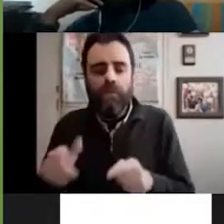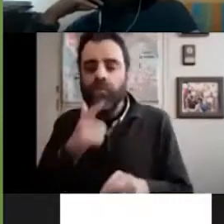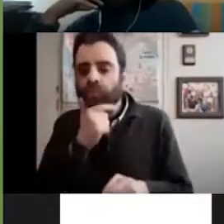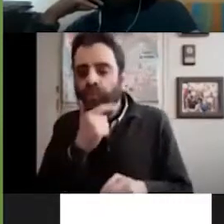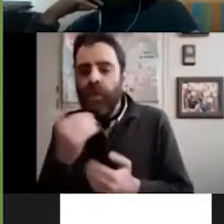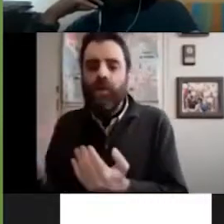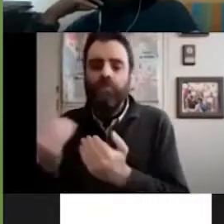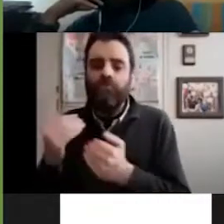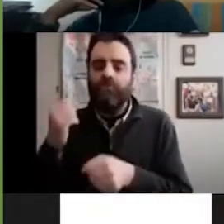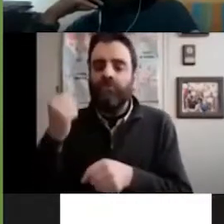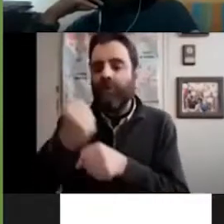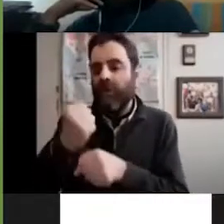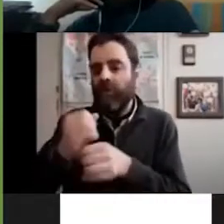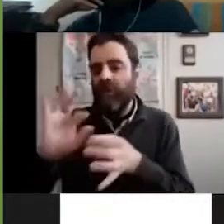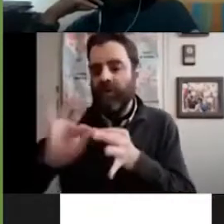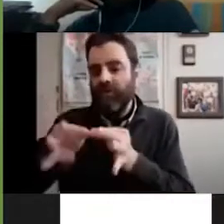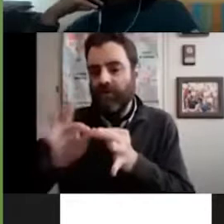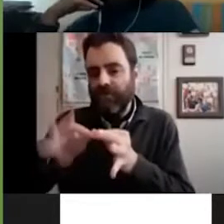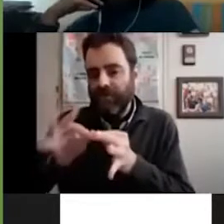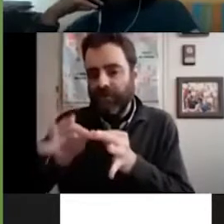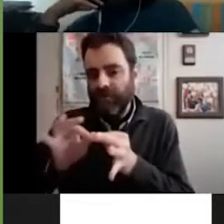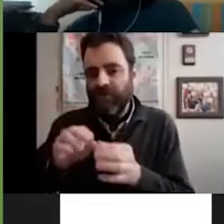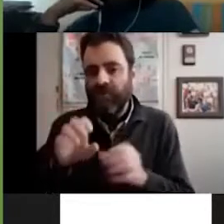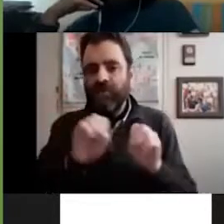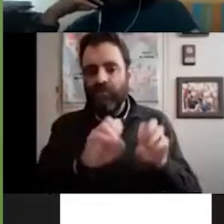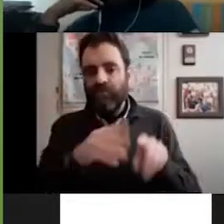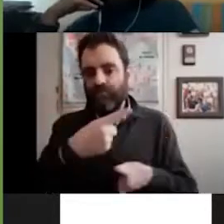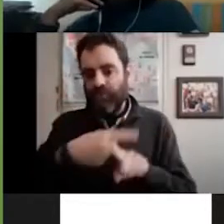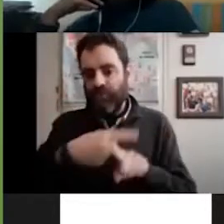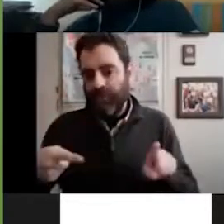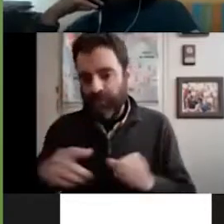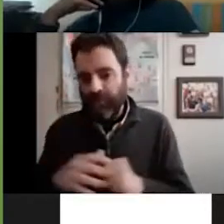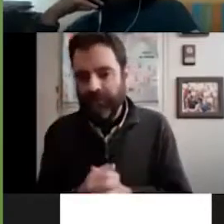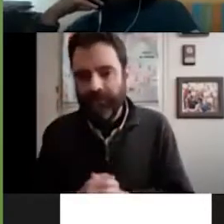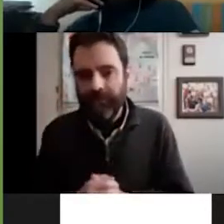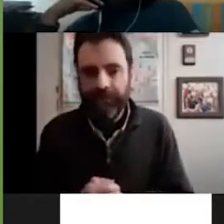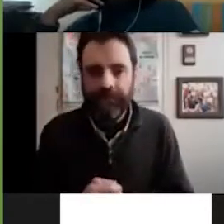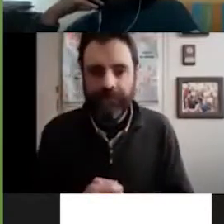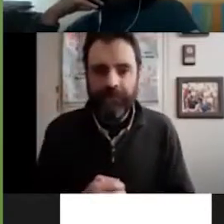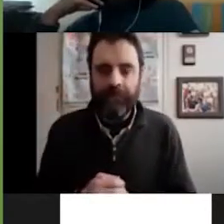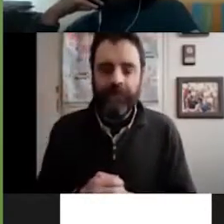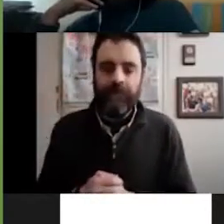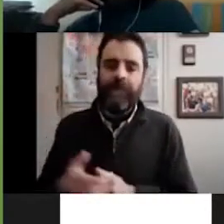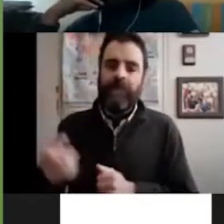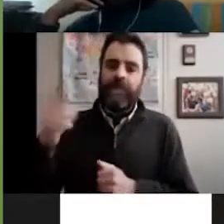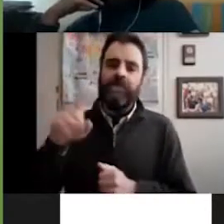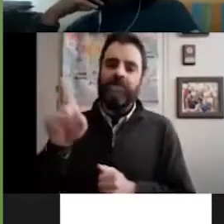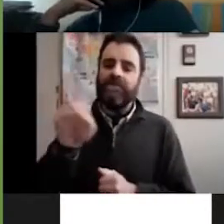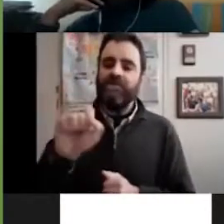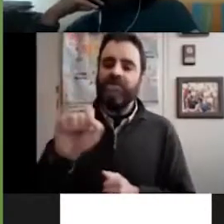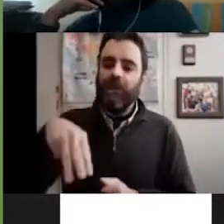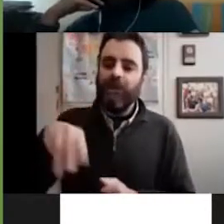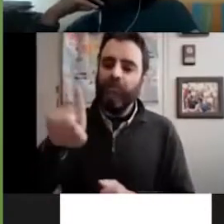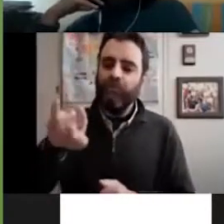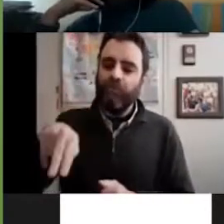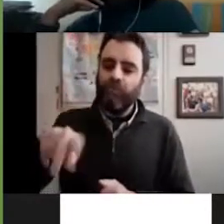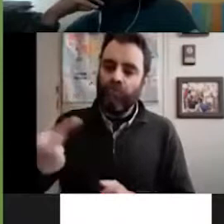¿Nos apoya de qué forma? Con cualquier duda, con el trabajo en interpretación que se requiera y para la educación en la enseñanza